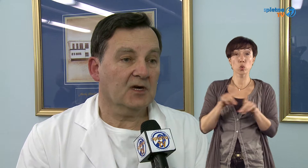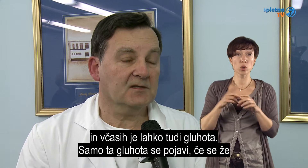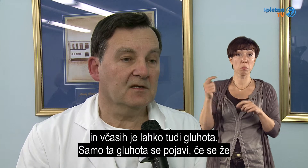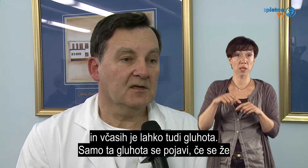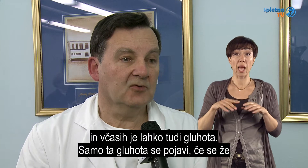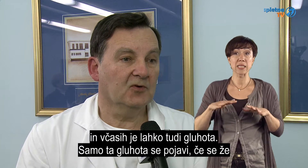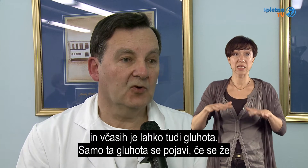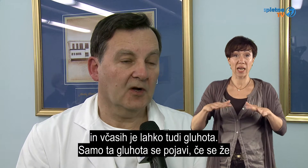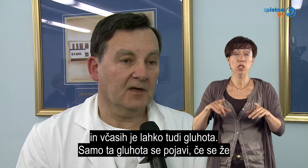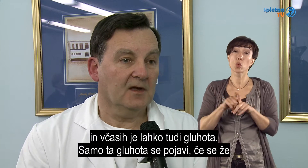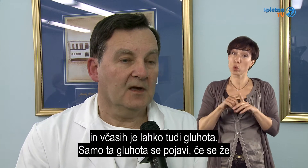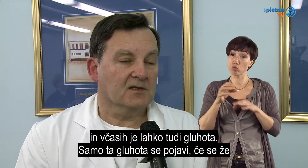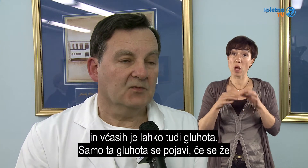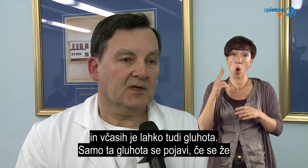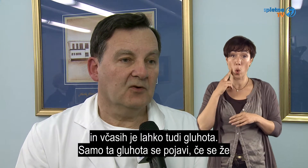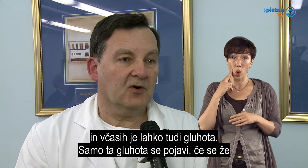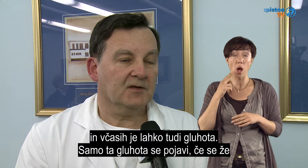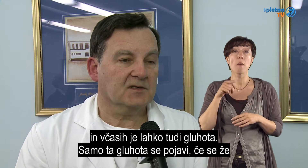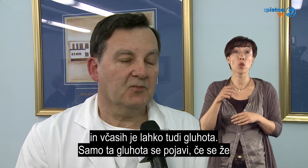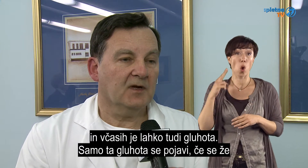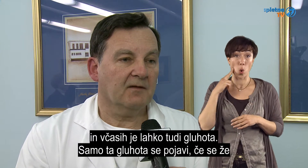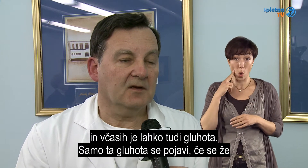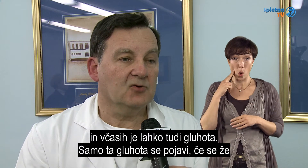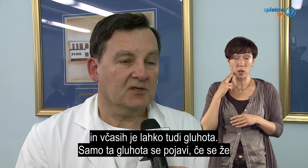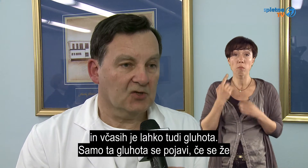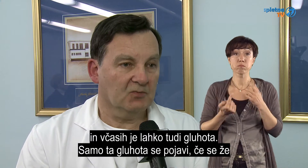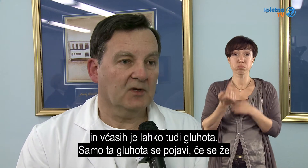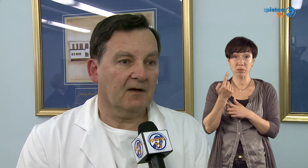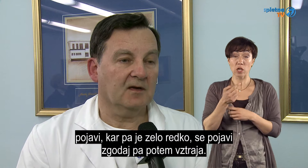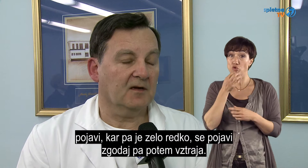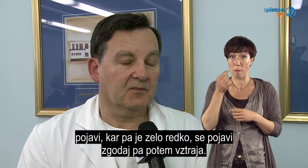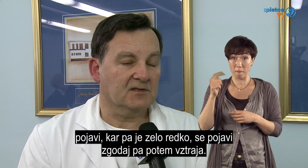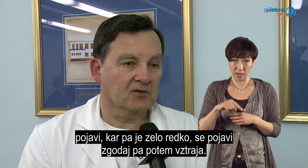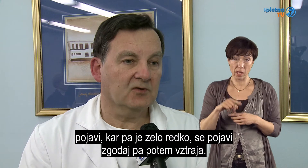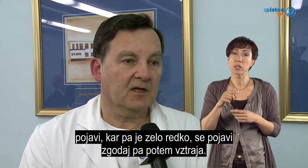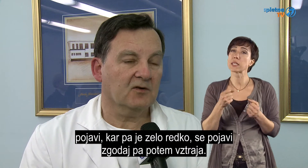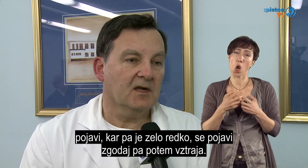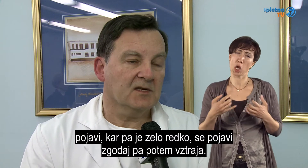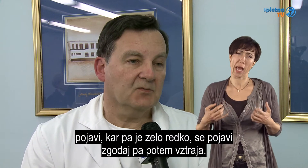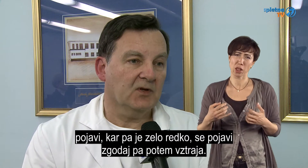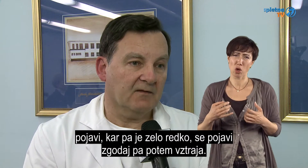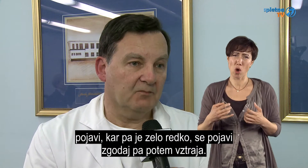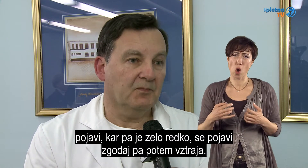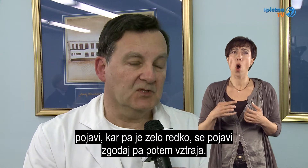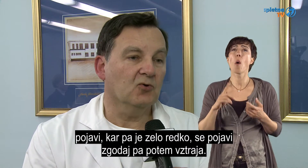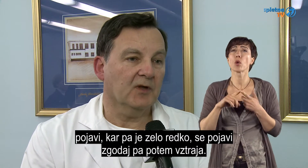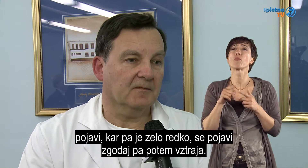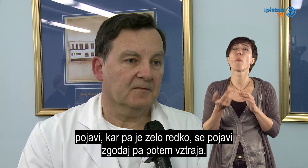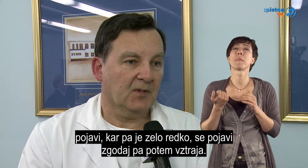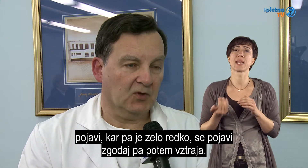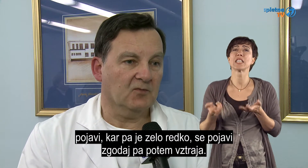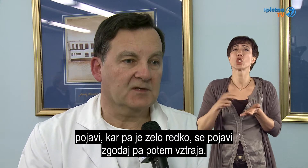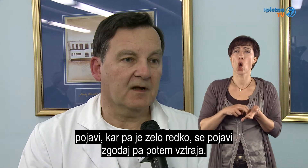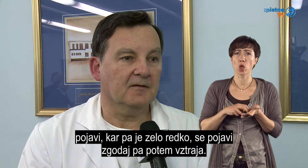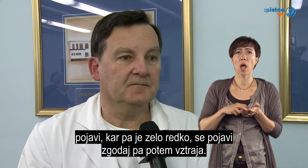tresajo in včasih je tudi gluhota. Samo ta gluhota se pojavi, če se že pojavi, kar je pa zelo redko, se pojavi zgodaj,